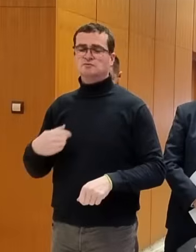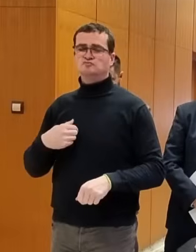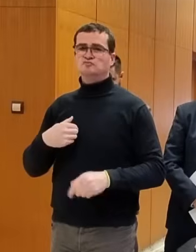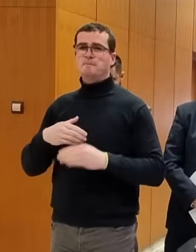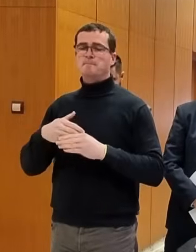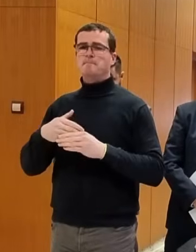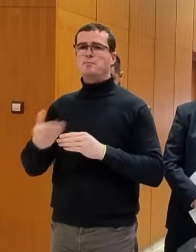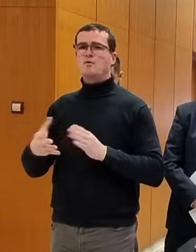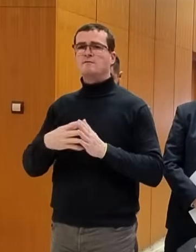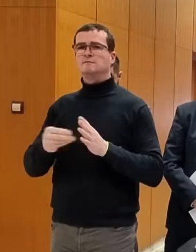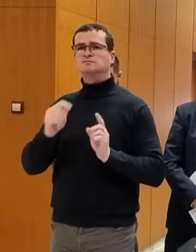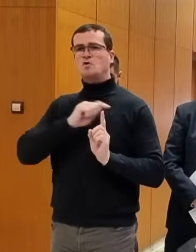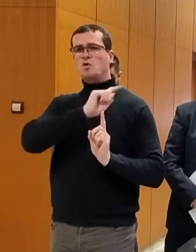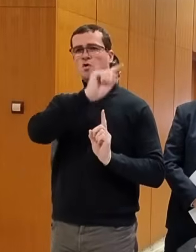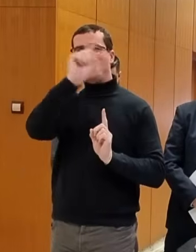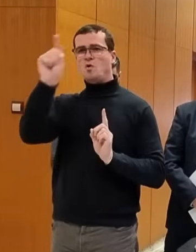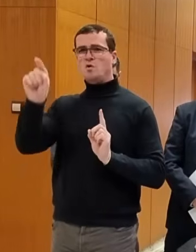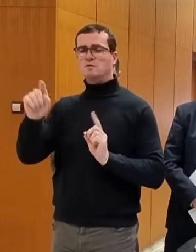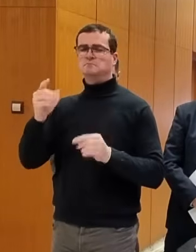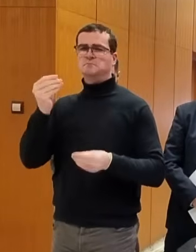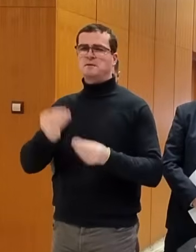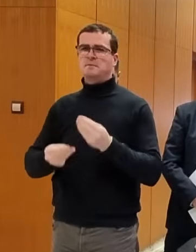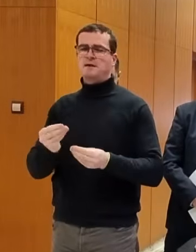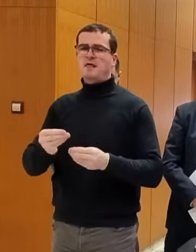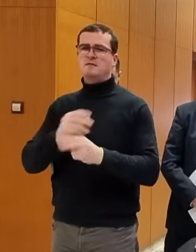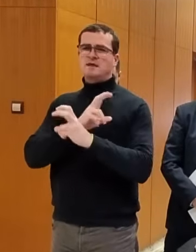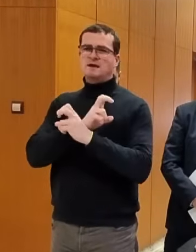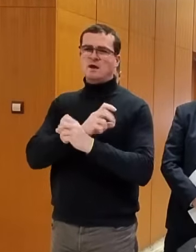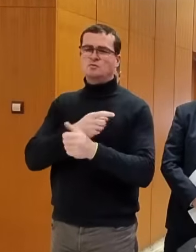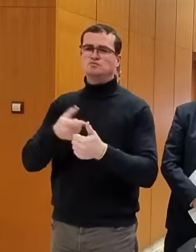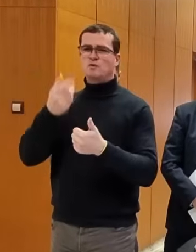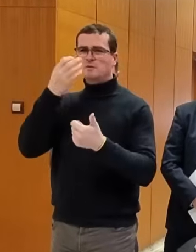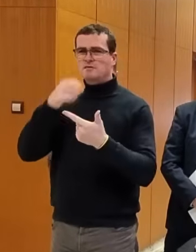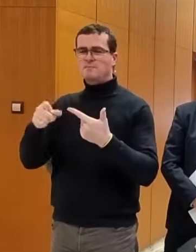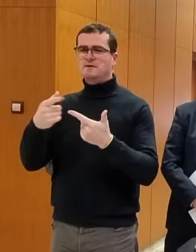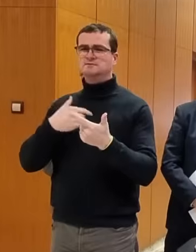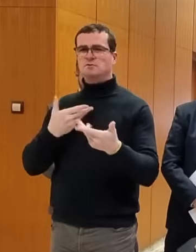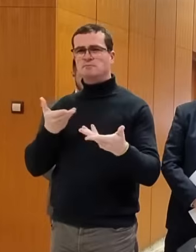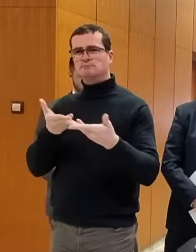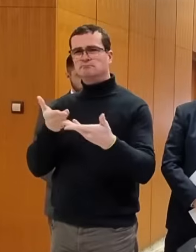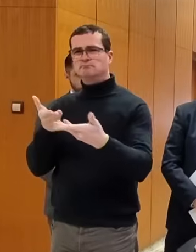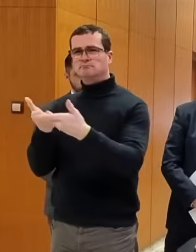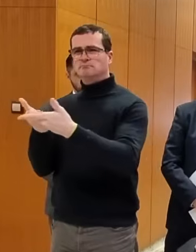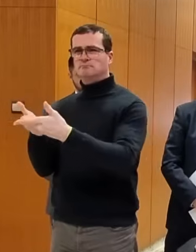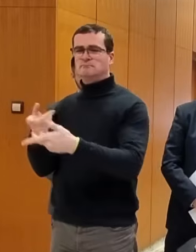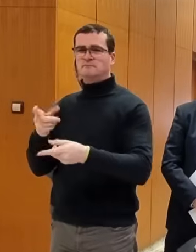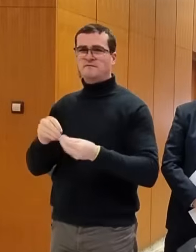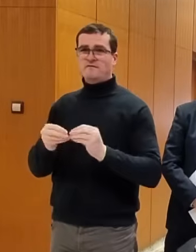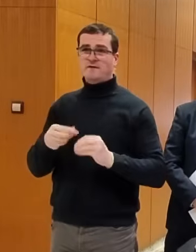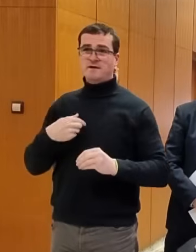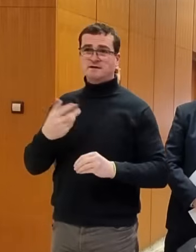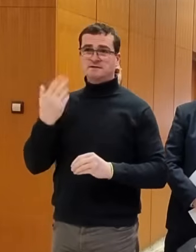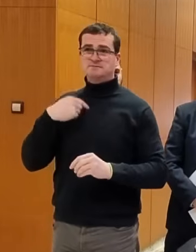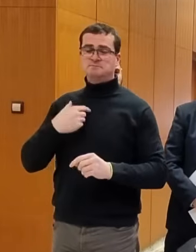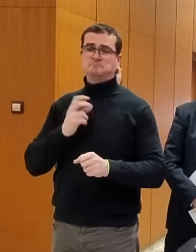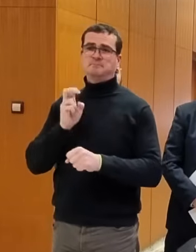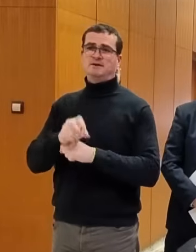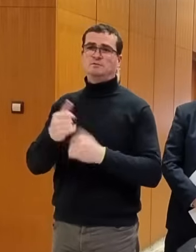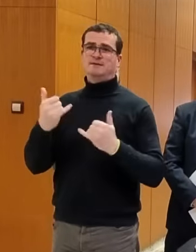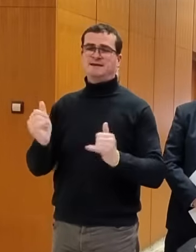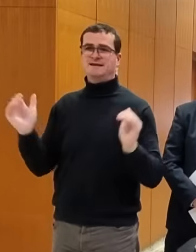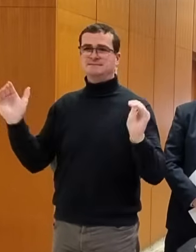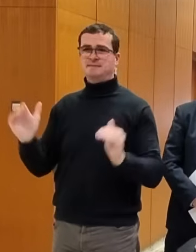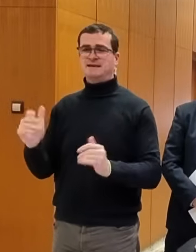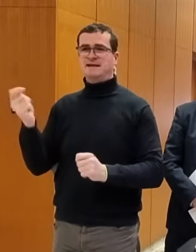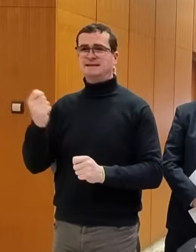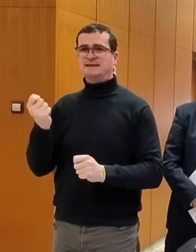po vzore iných krajín, ako je Rakúsko, Nemecko, porovnávali sme tieto veci, sme pristúpili k